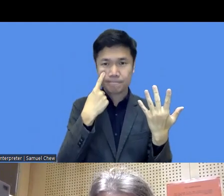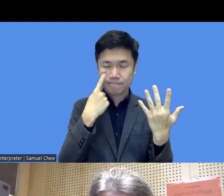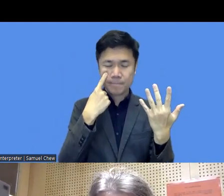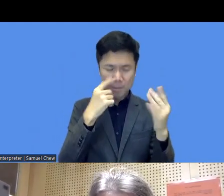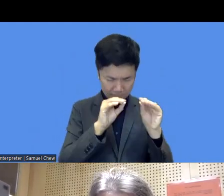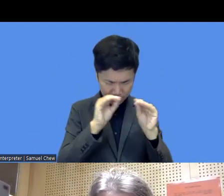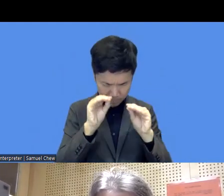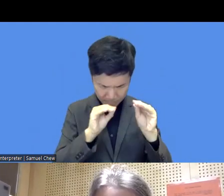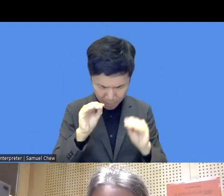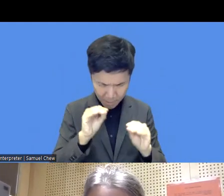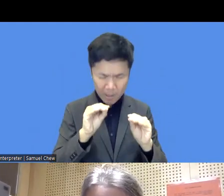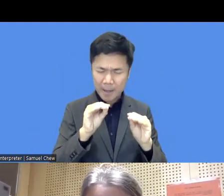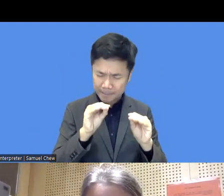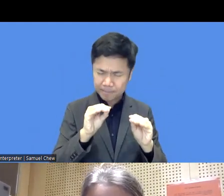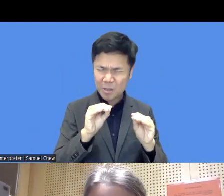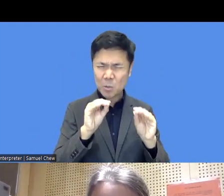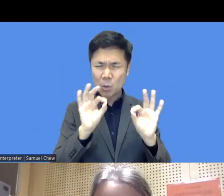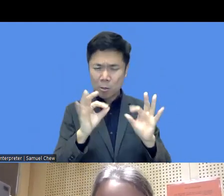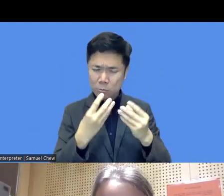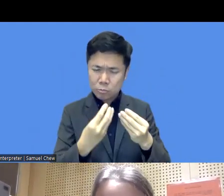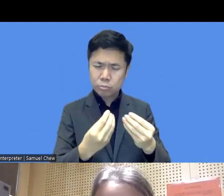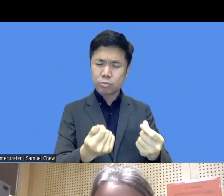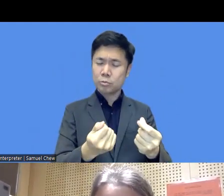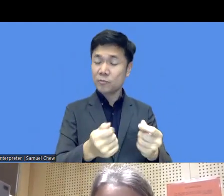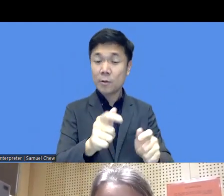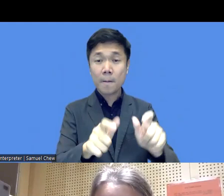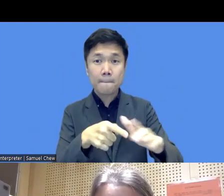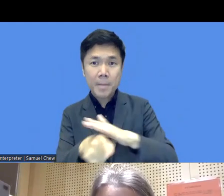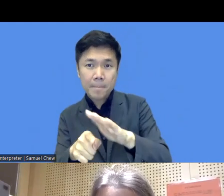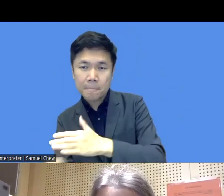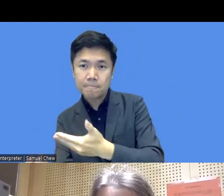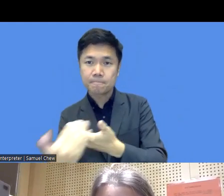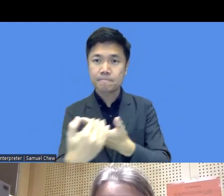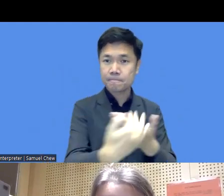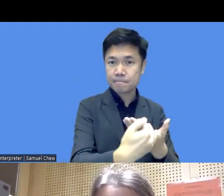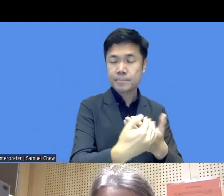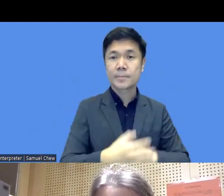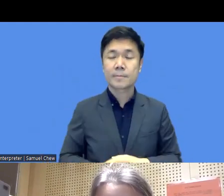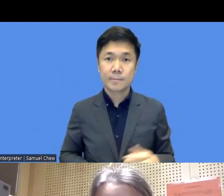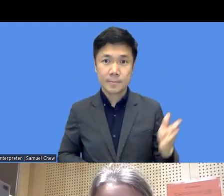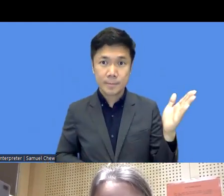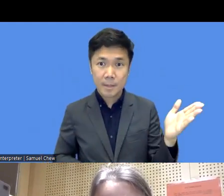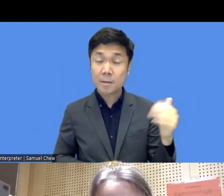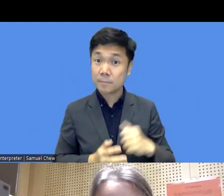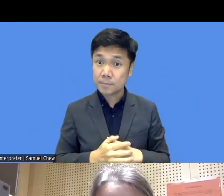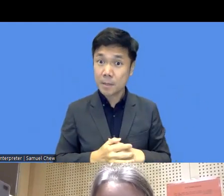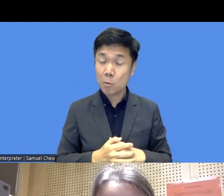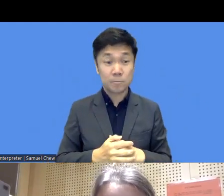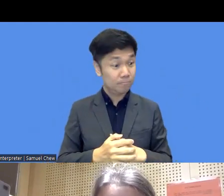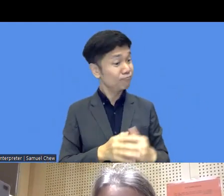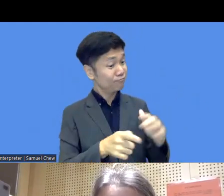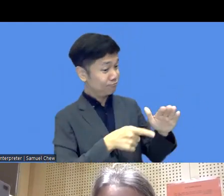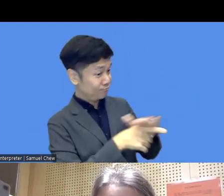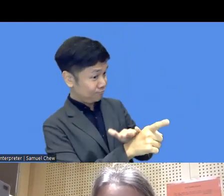participación más sistemática, inclusiva y significativa en cuanto a los refugiados. También